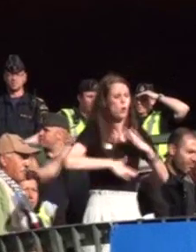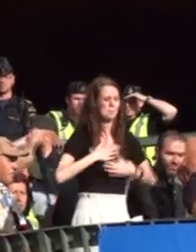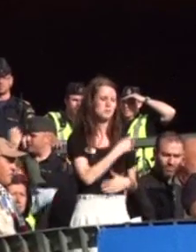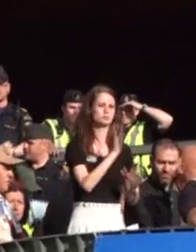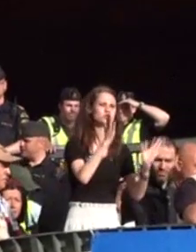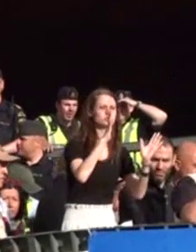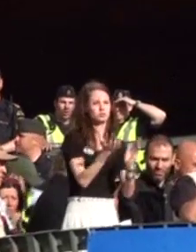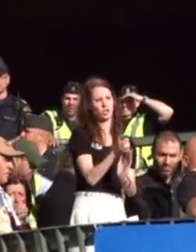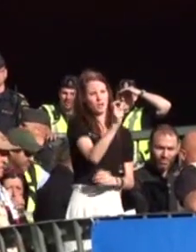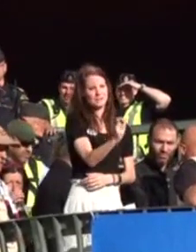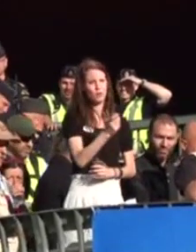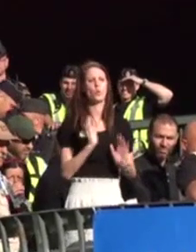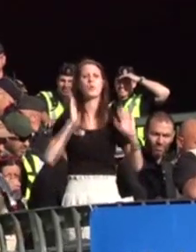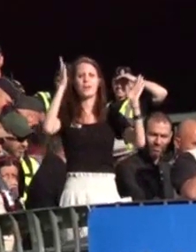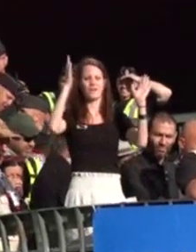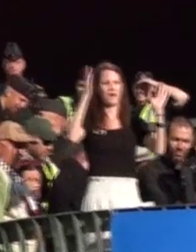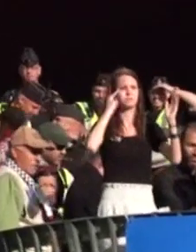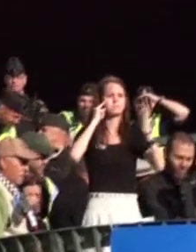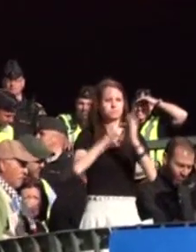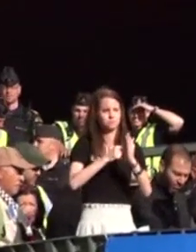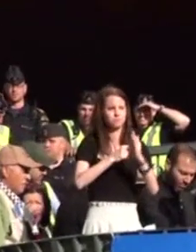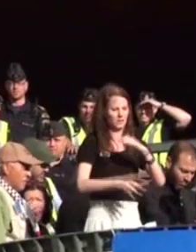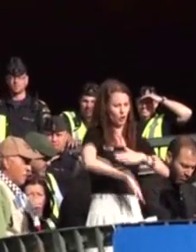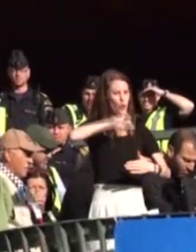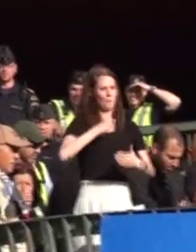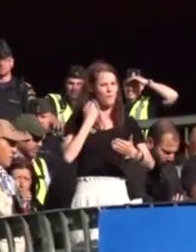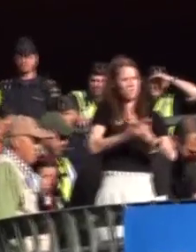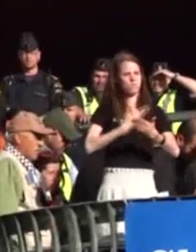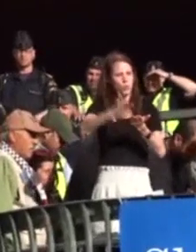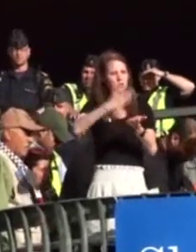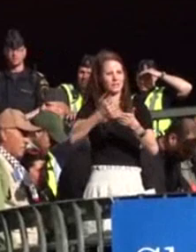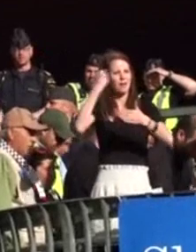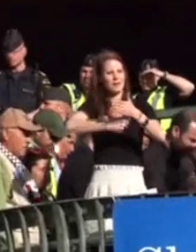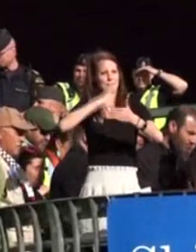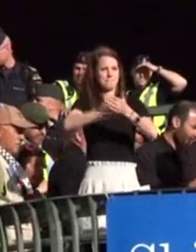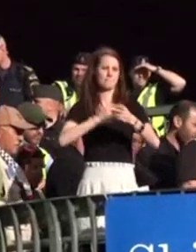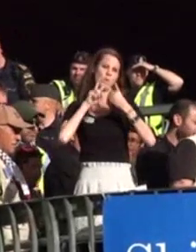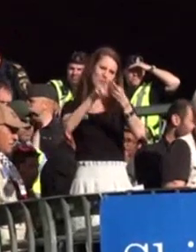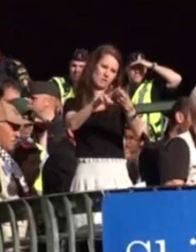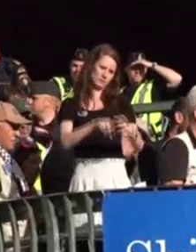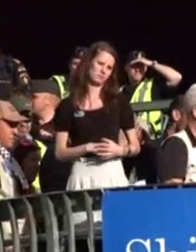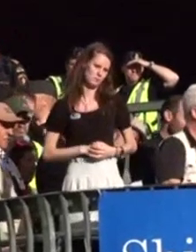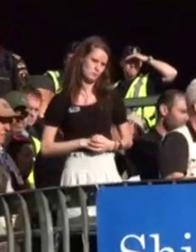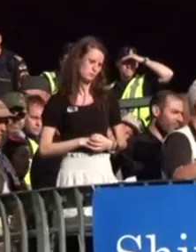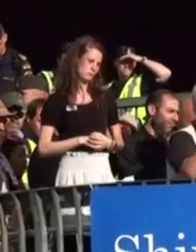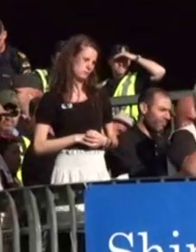att klara sig och leva för att ta upp kampens fana igen.